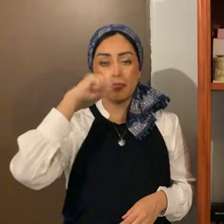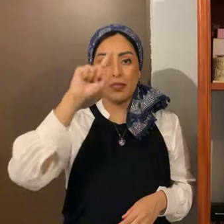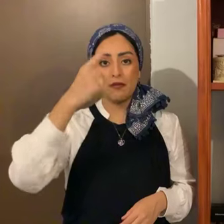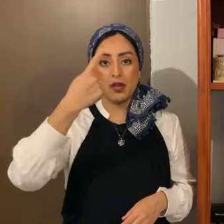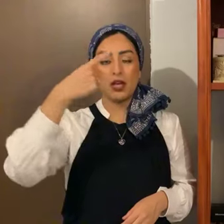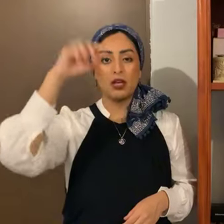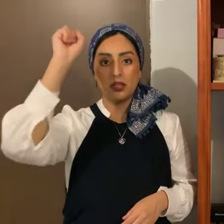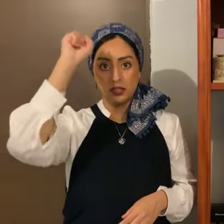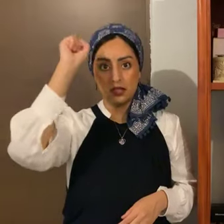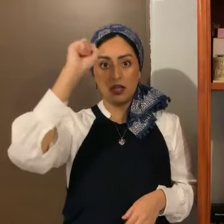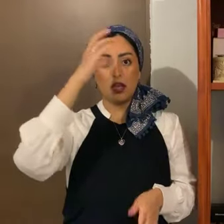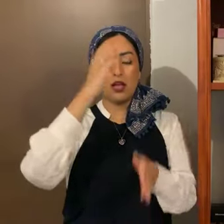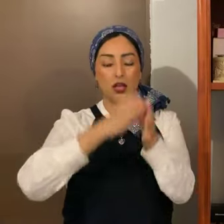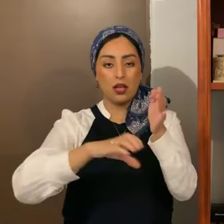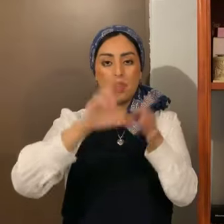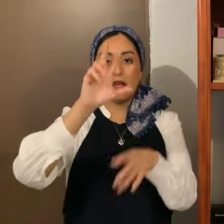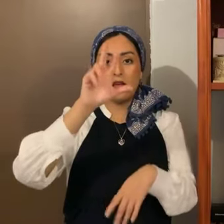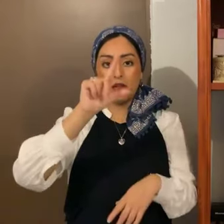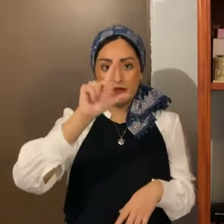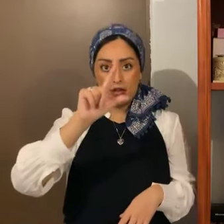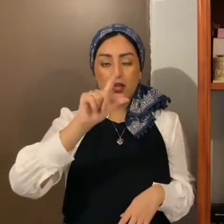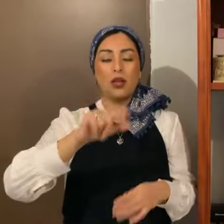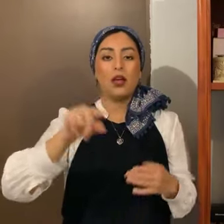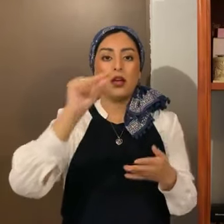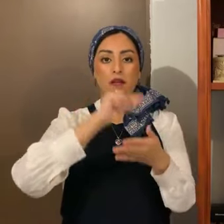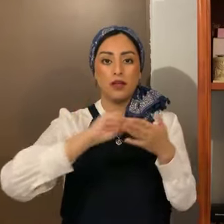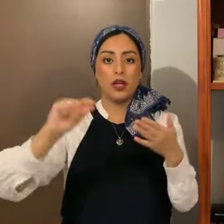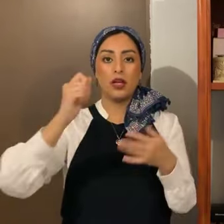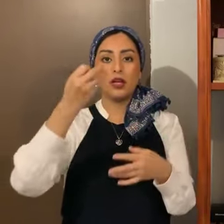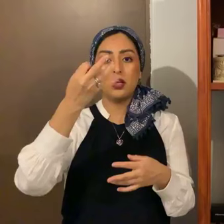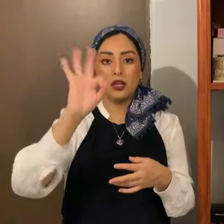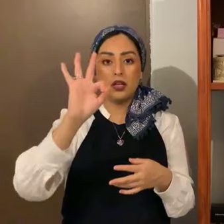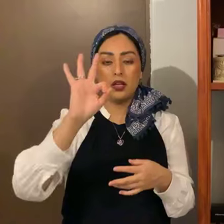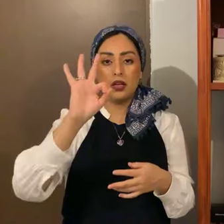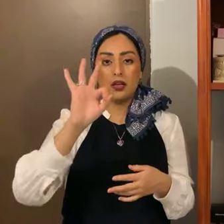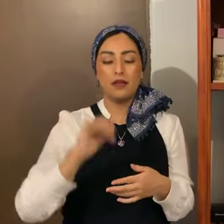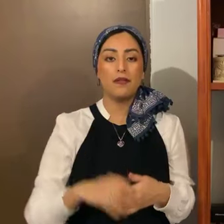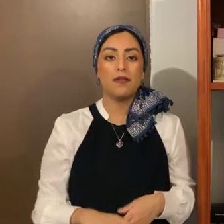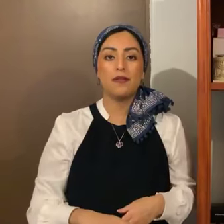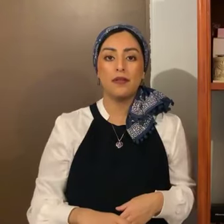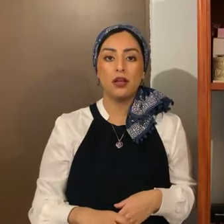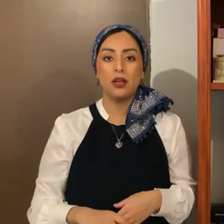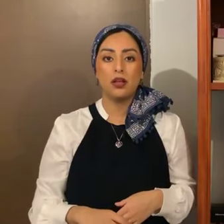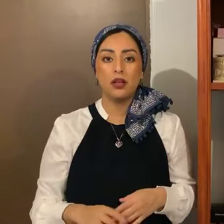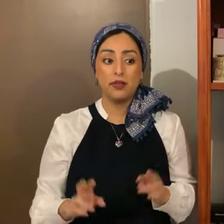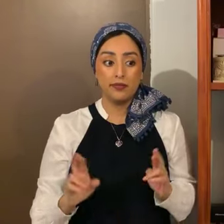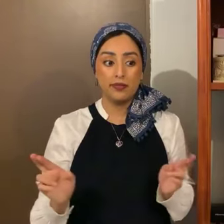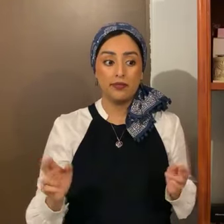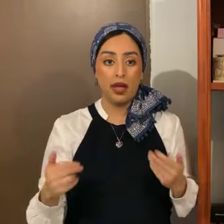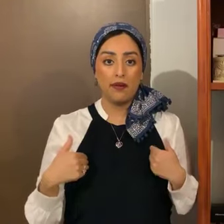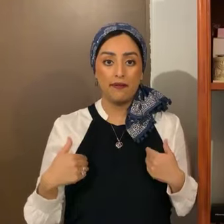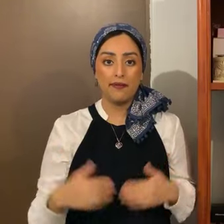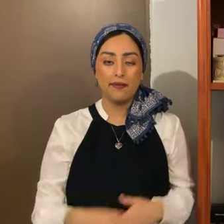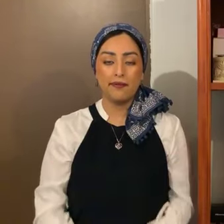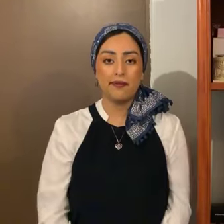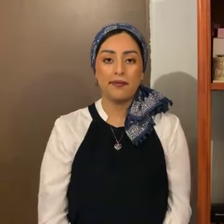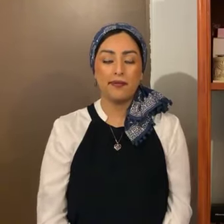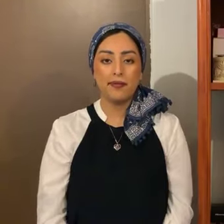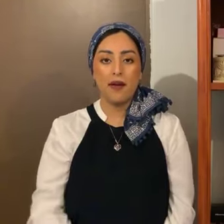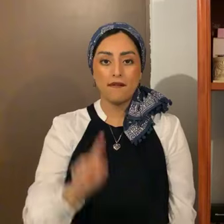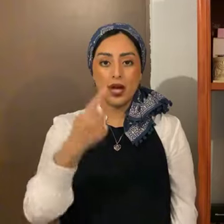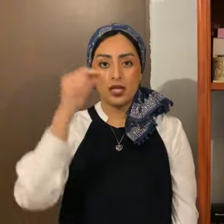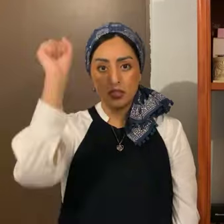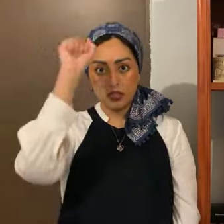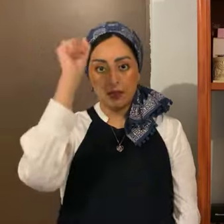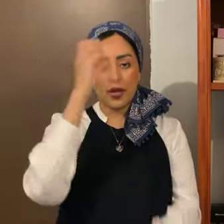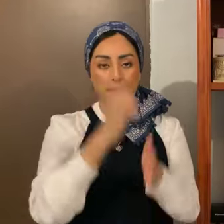libro de Samuel, capítulo 23, verso 19. ¿Ya lo tienen? Primer libro de Samuel,